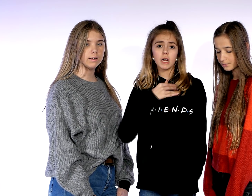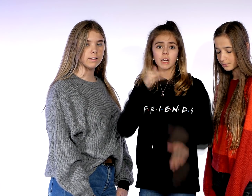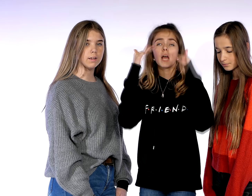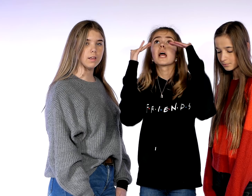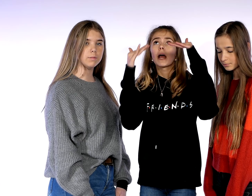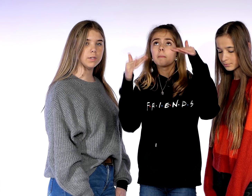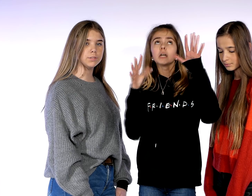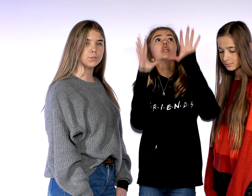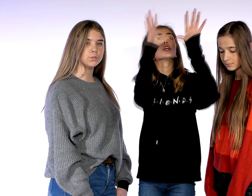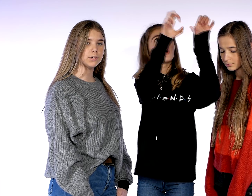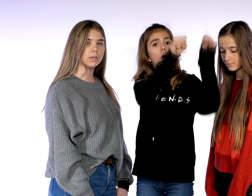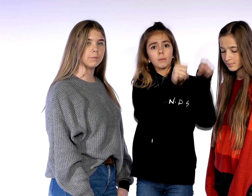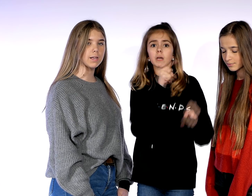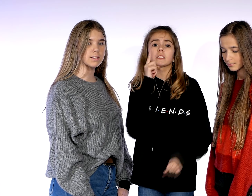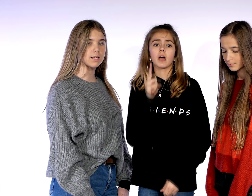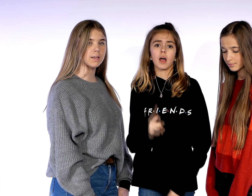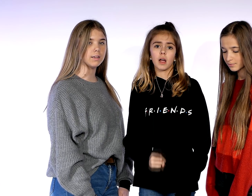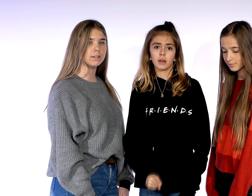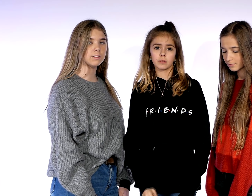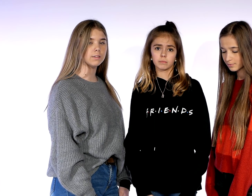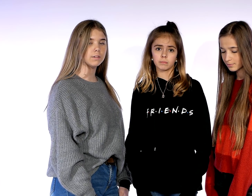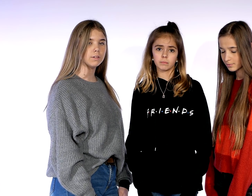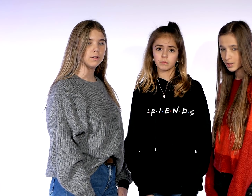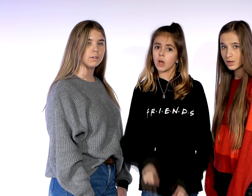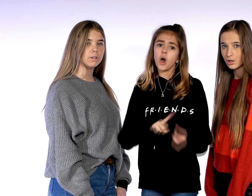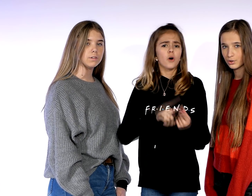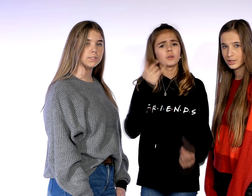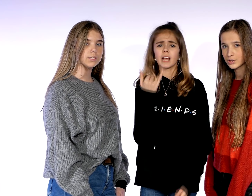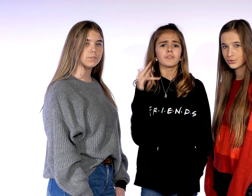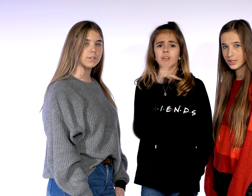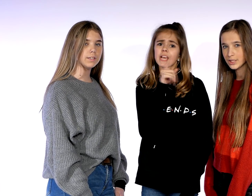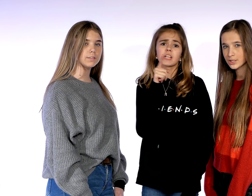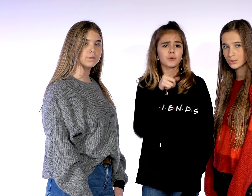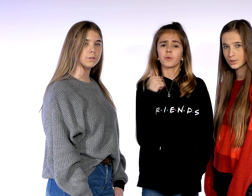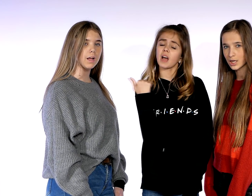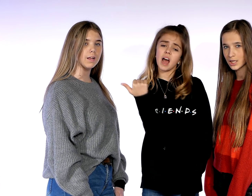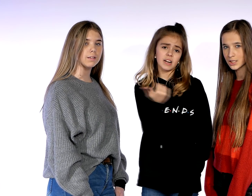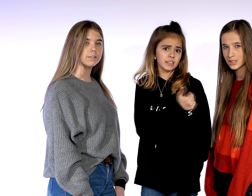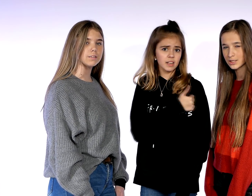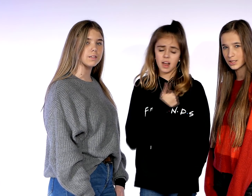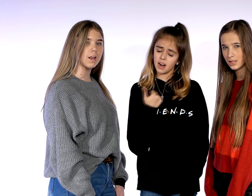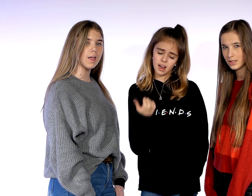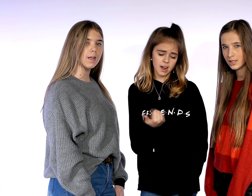wollten Himmelsstürmer sein und jetzt fliegst du ganz